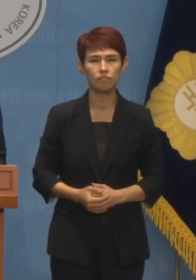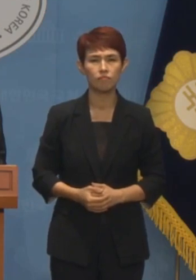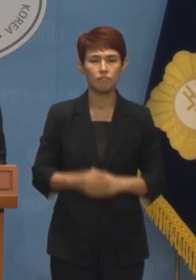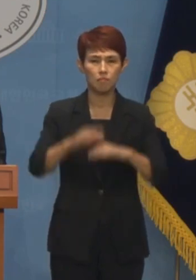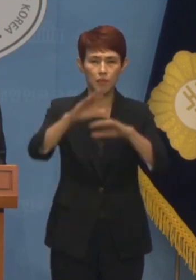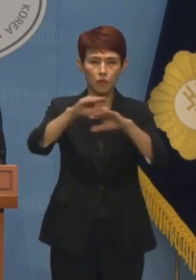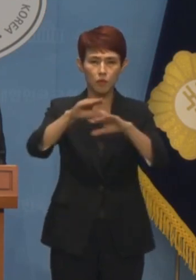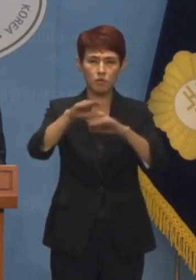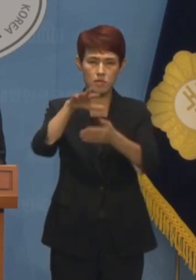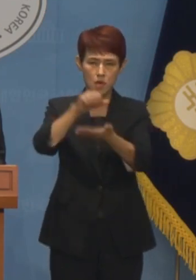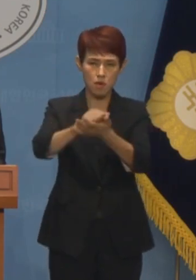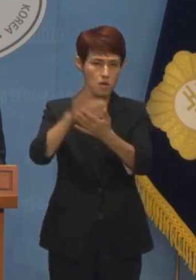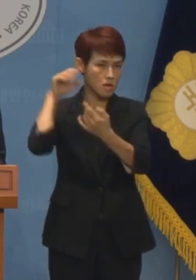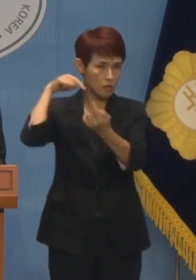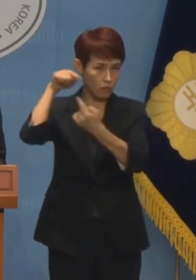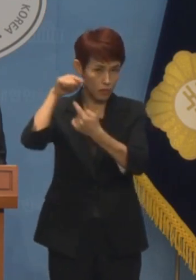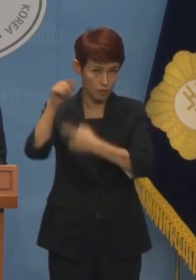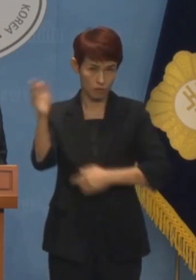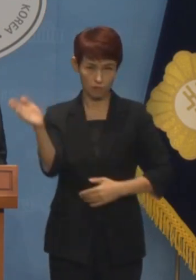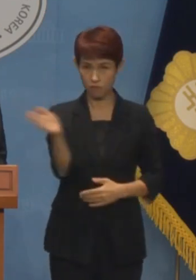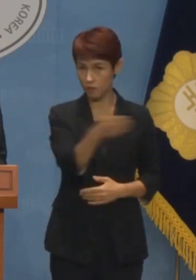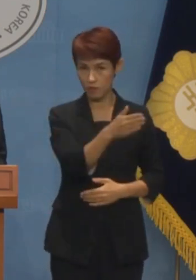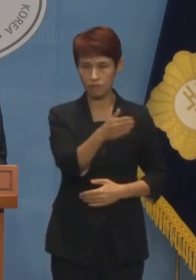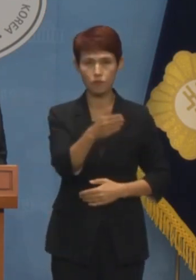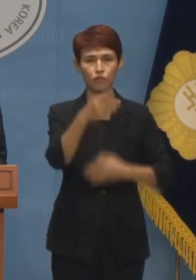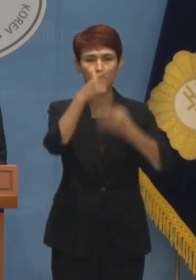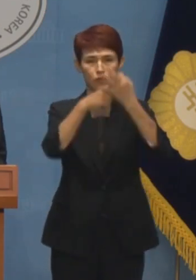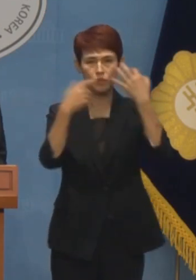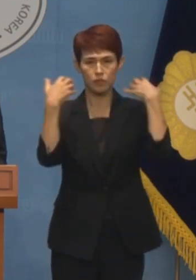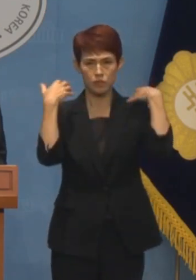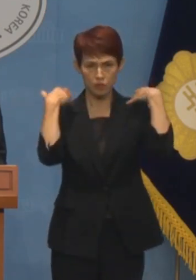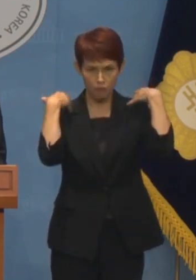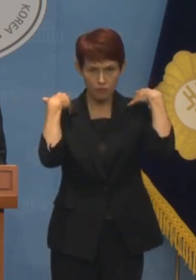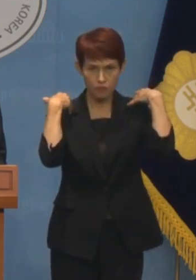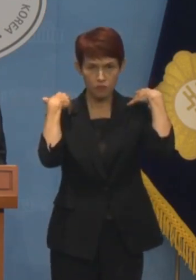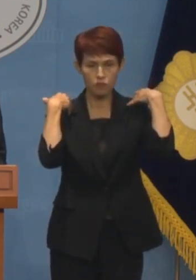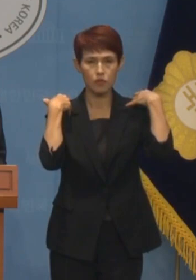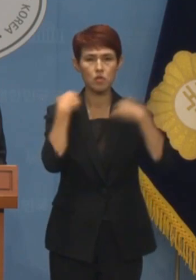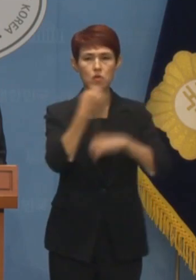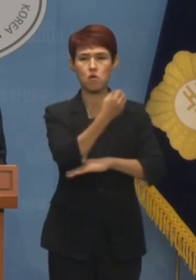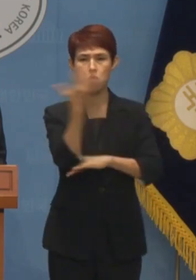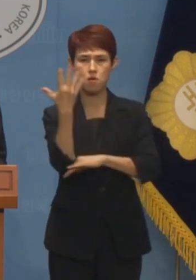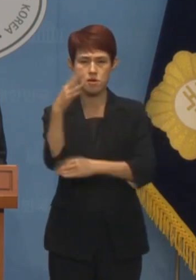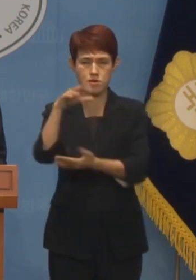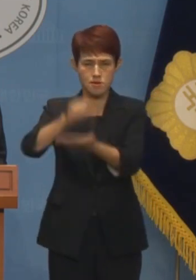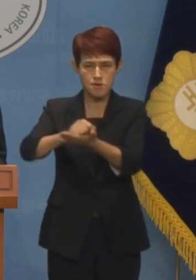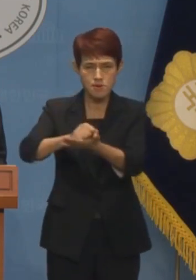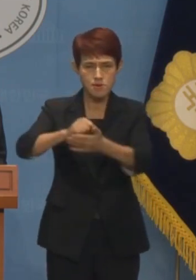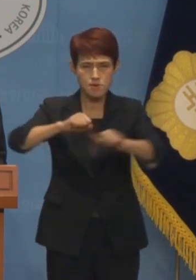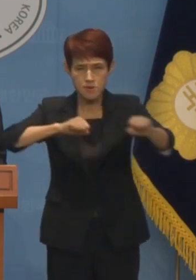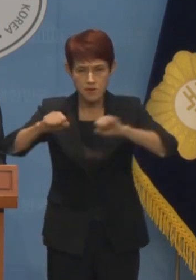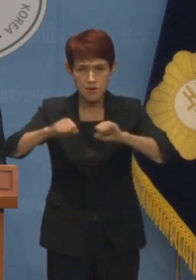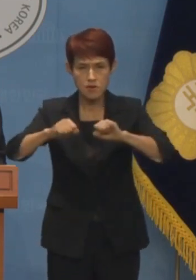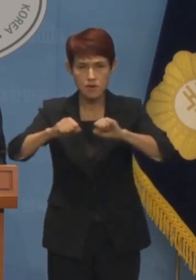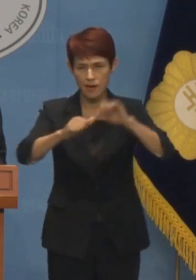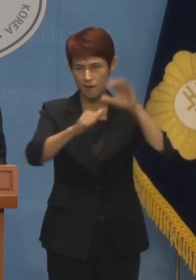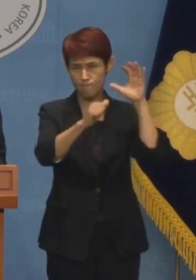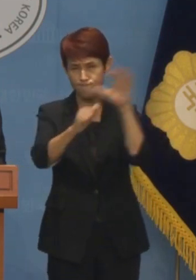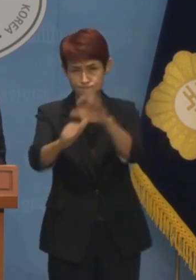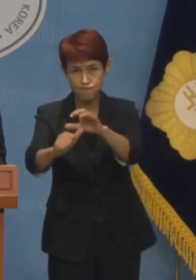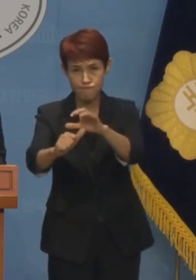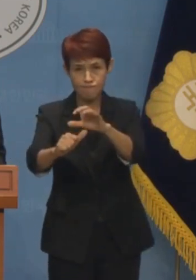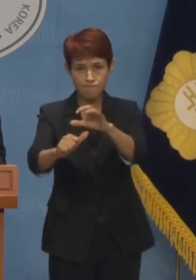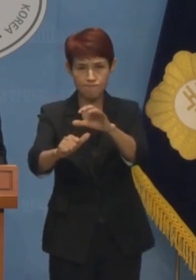방송 장학 청문회를 시작으로 윤석열 정부의 언론 장학 시도와 탄압의 행태를